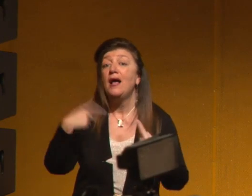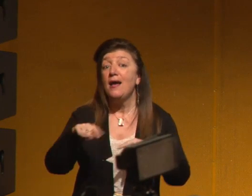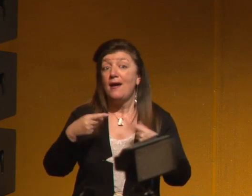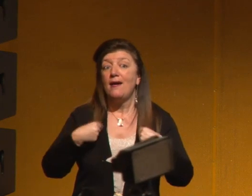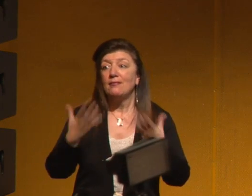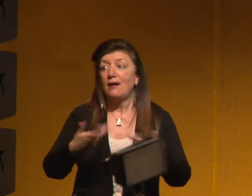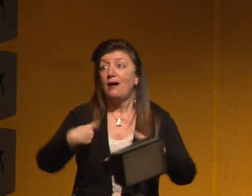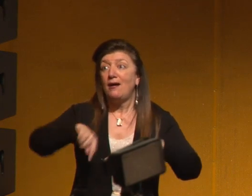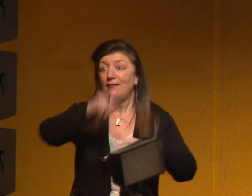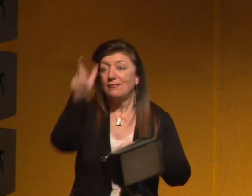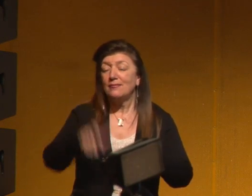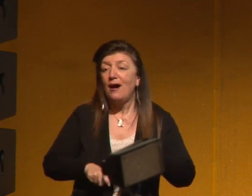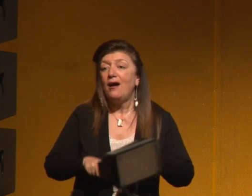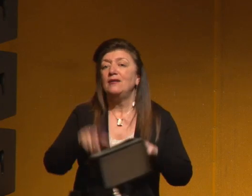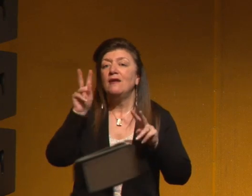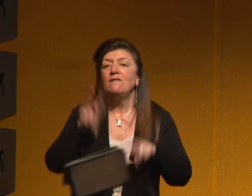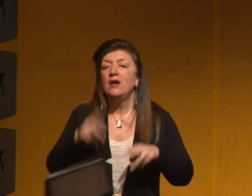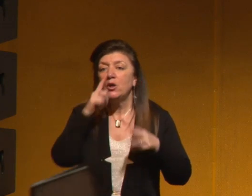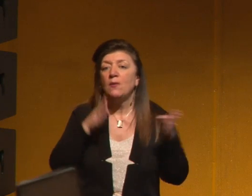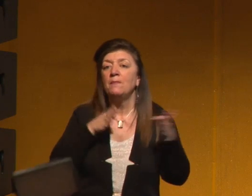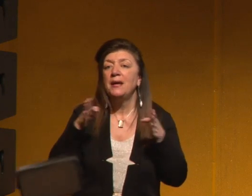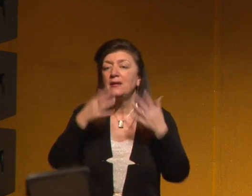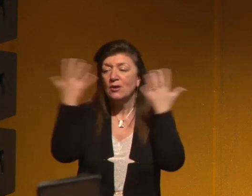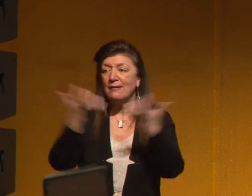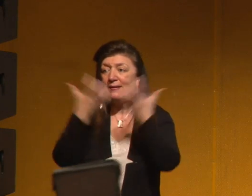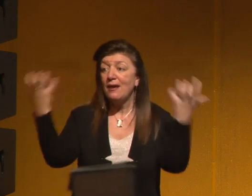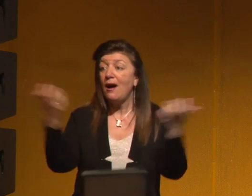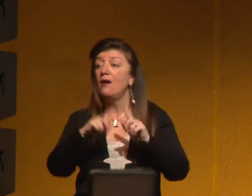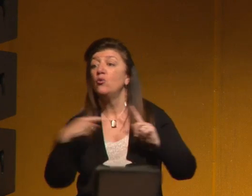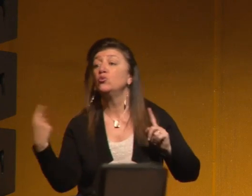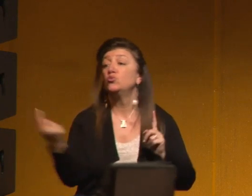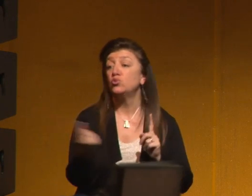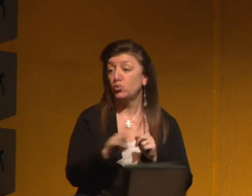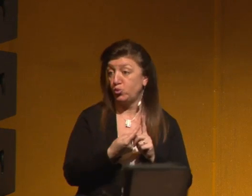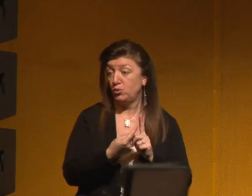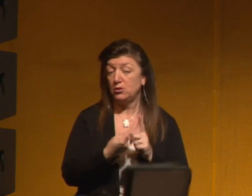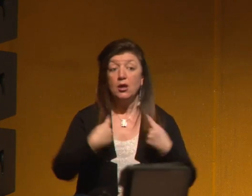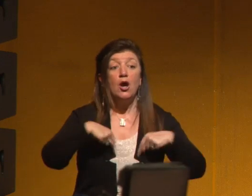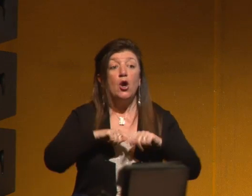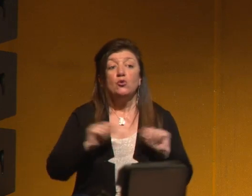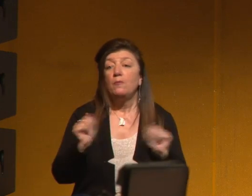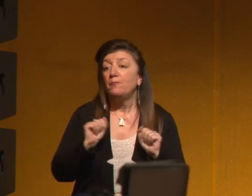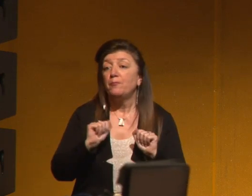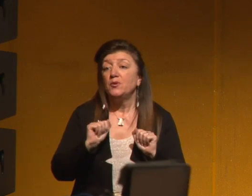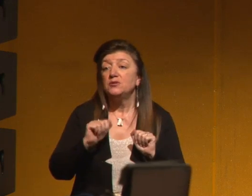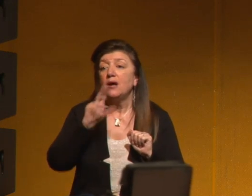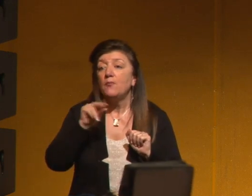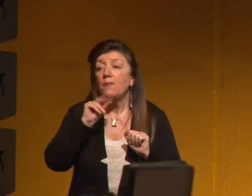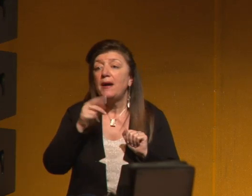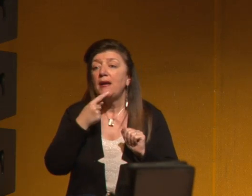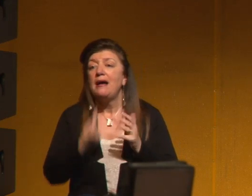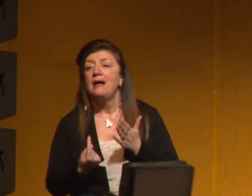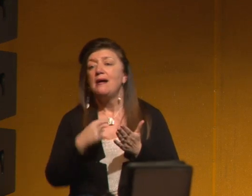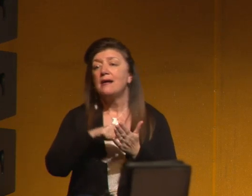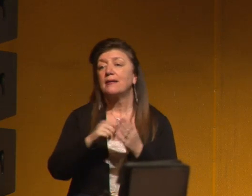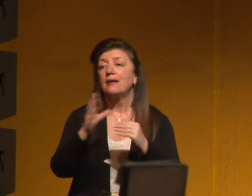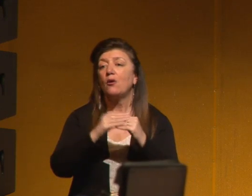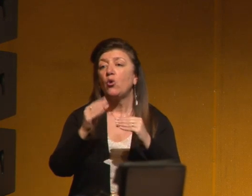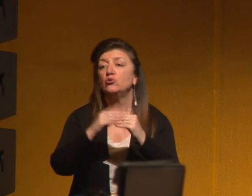nostro paese e deve essere chiaro a tutti che non possiamo più parlare di ricostruzione civile del nostro